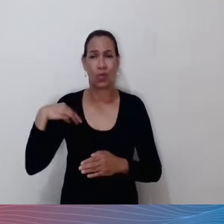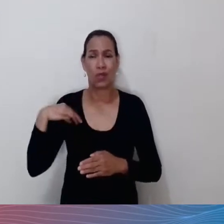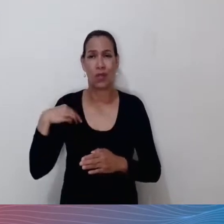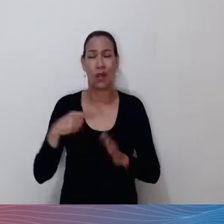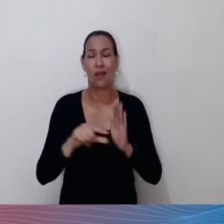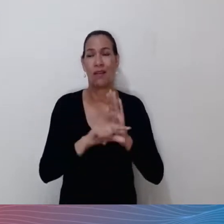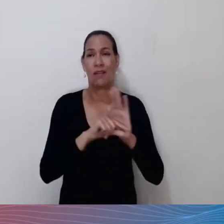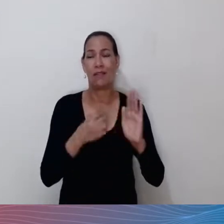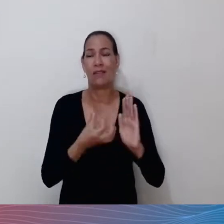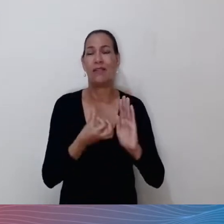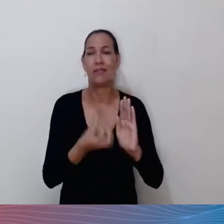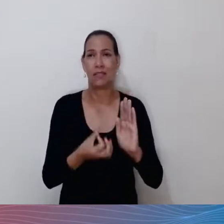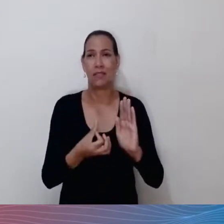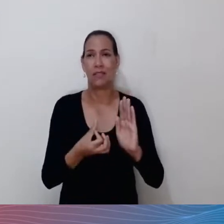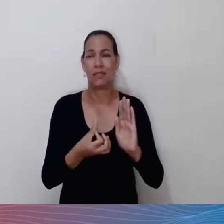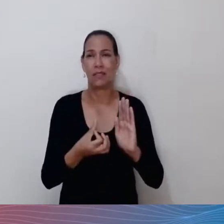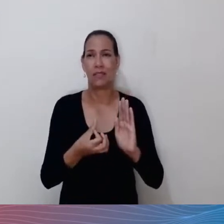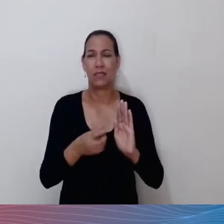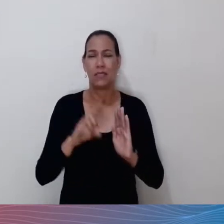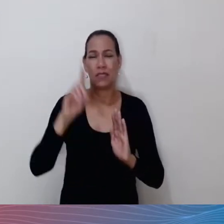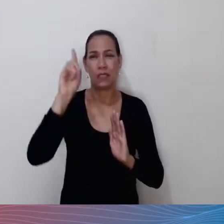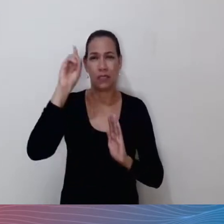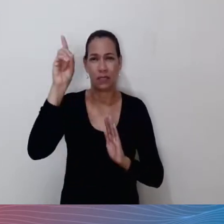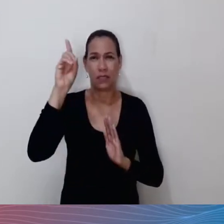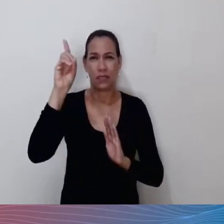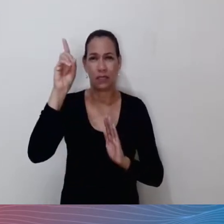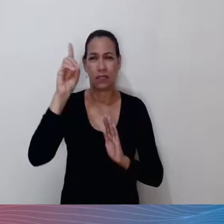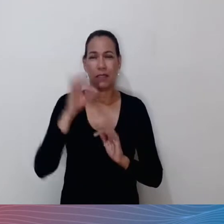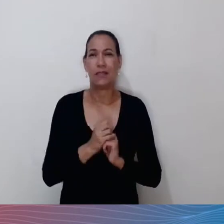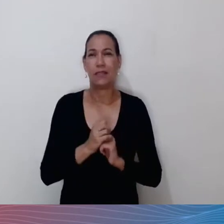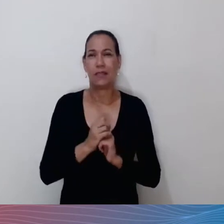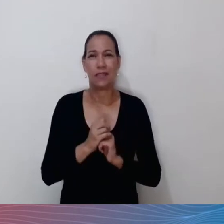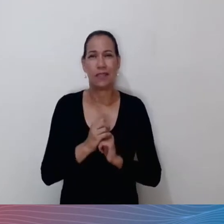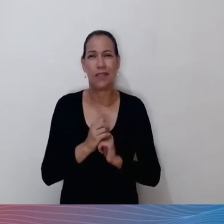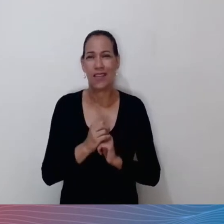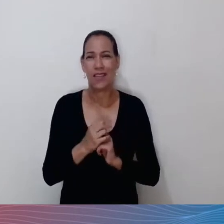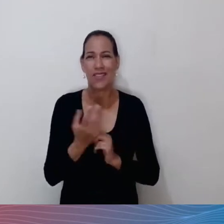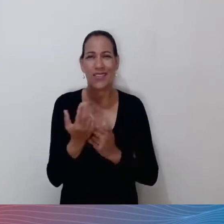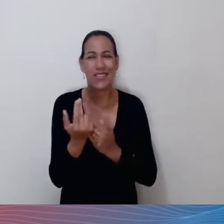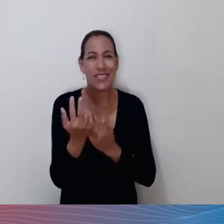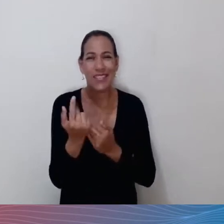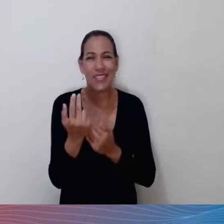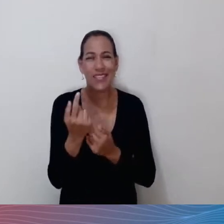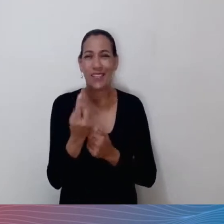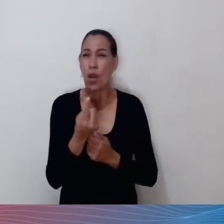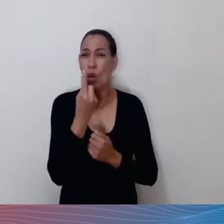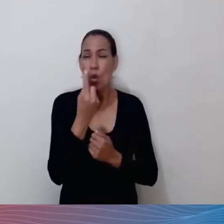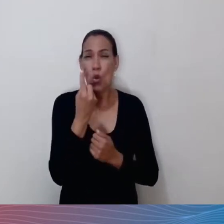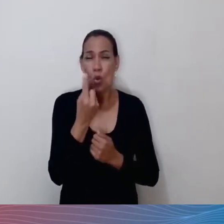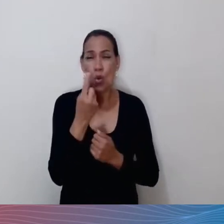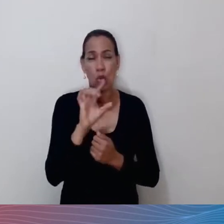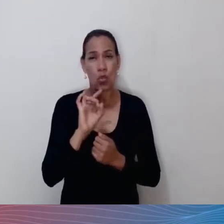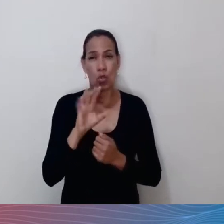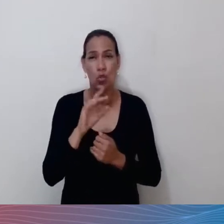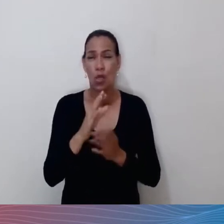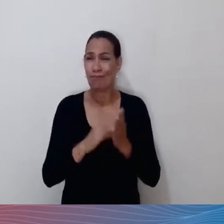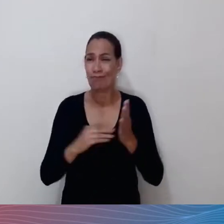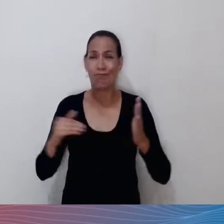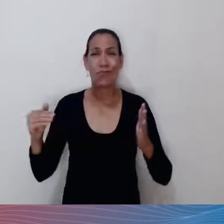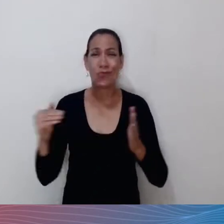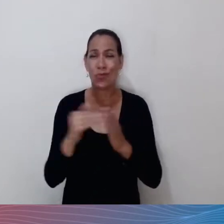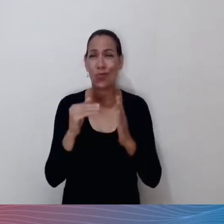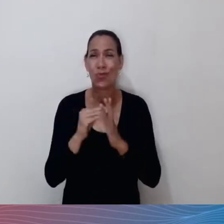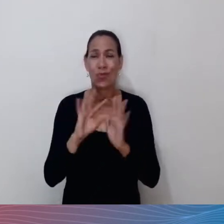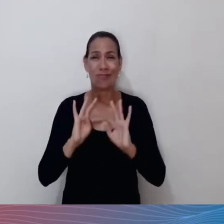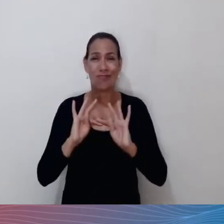quem opera tudo em todos. Então, irmãos, não tem como a gente ficar divididos, a não